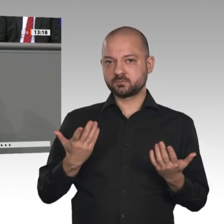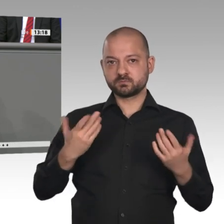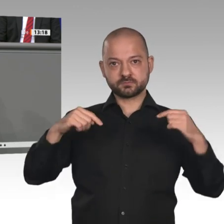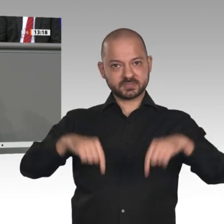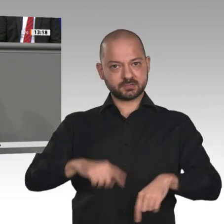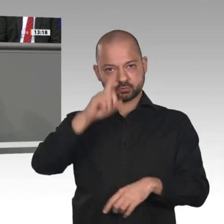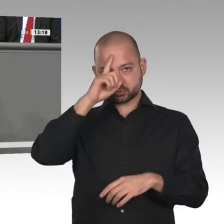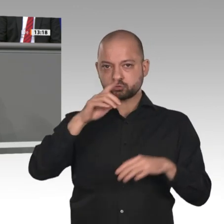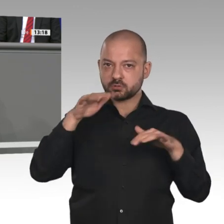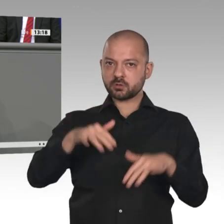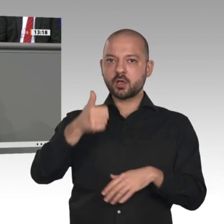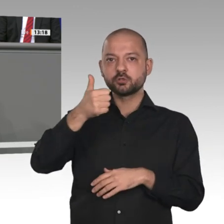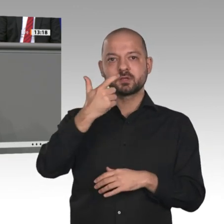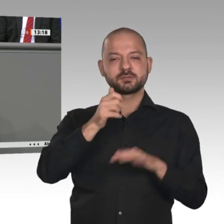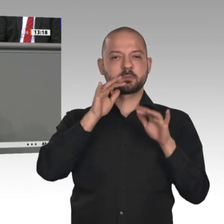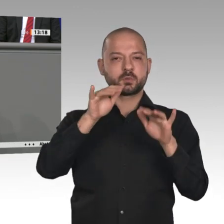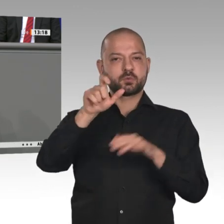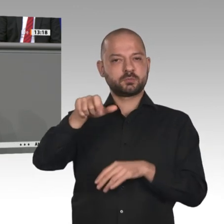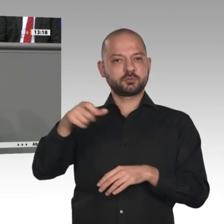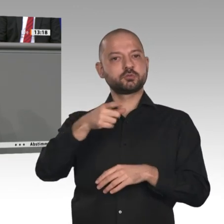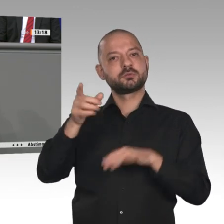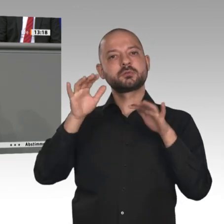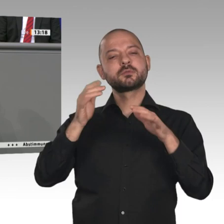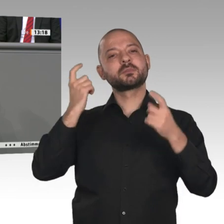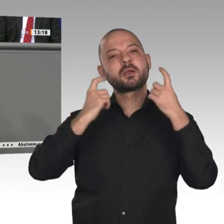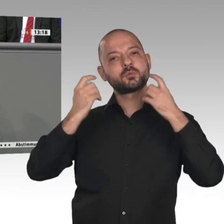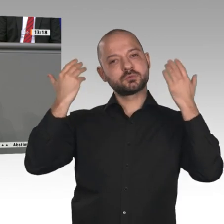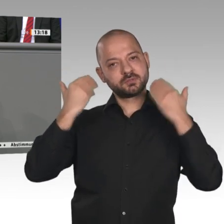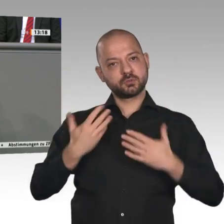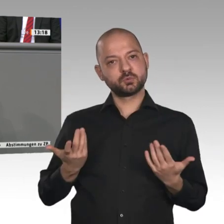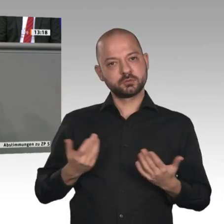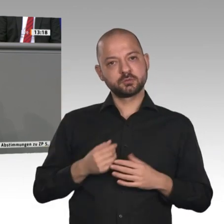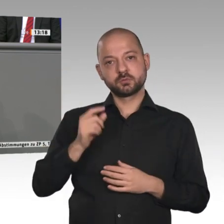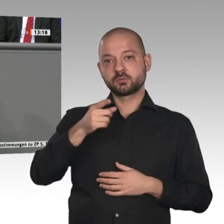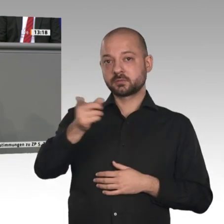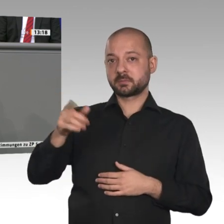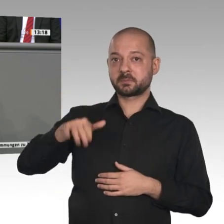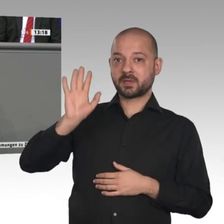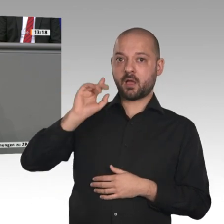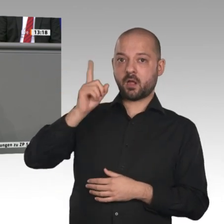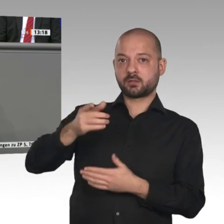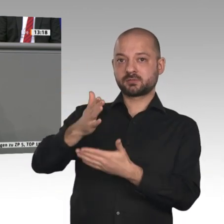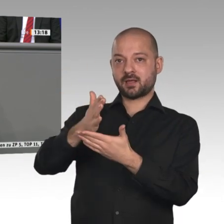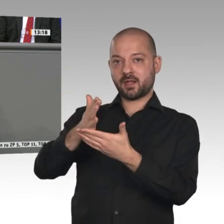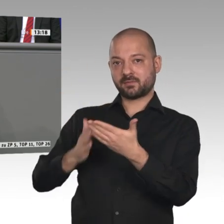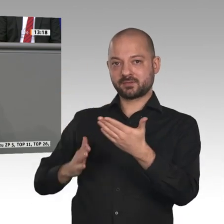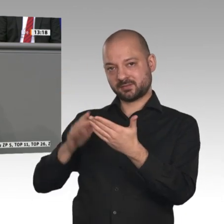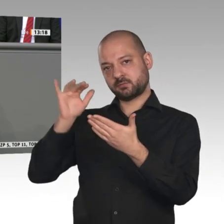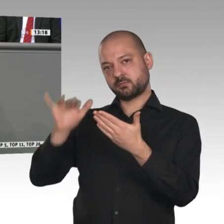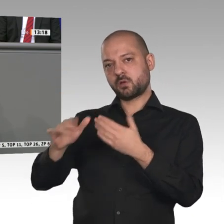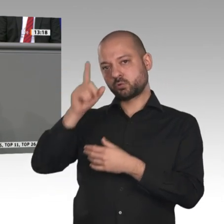Pass. In Deutschland leben vielleicht 4 bis 5 Millionen Muslime. Fast die Hälfte von